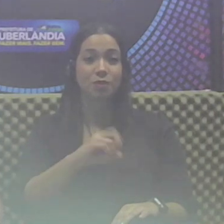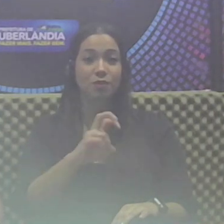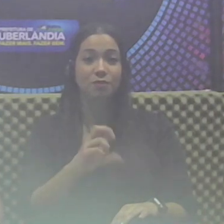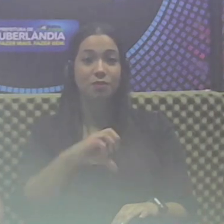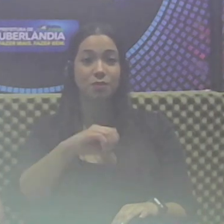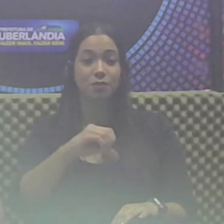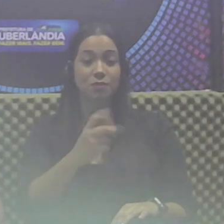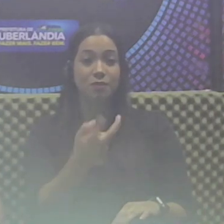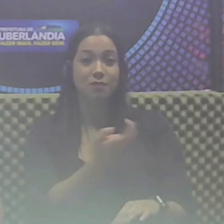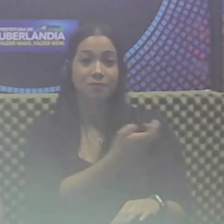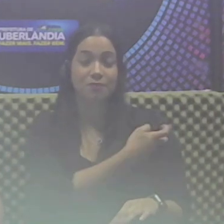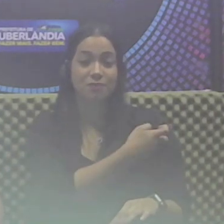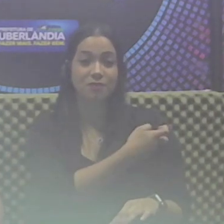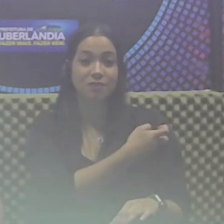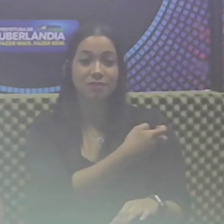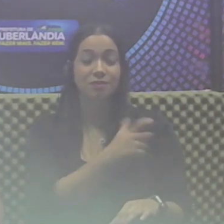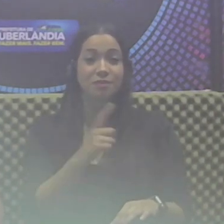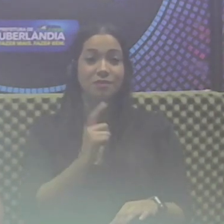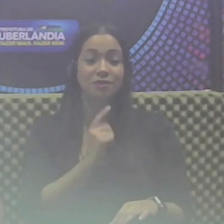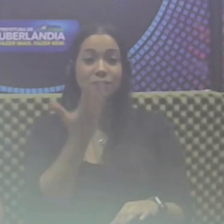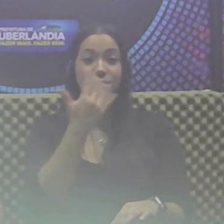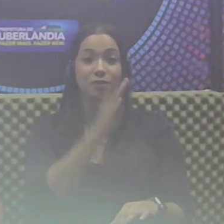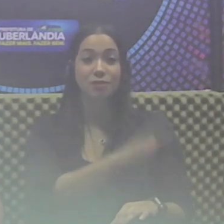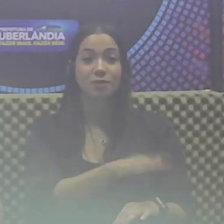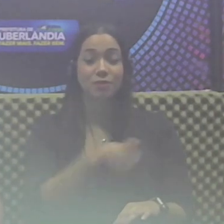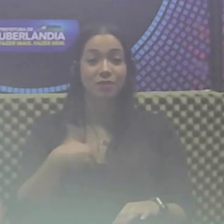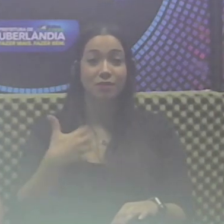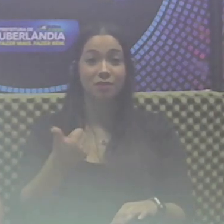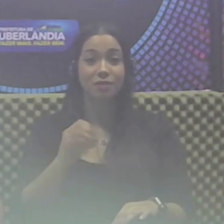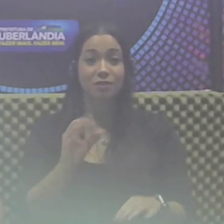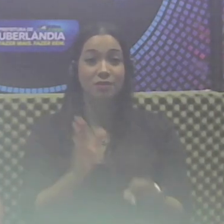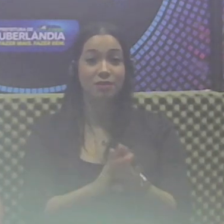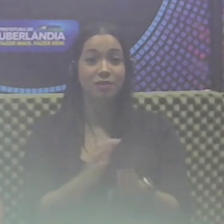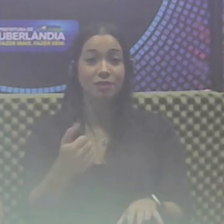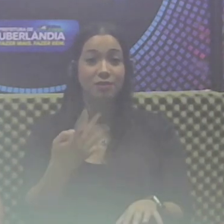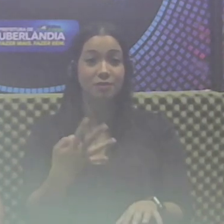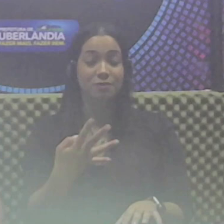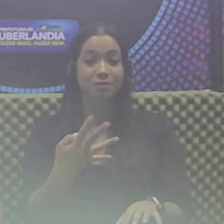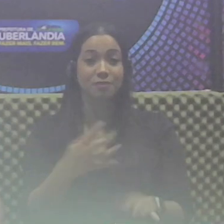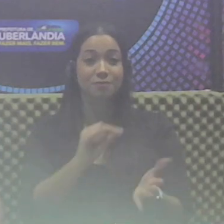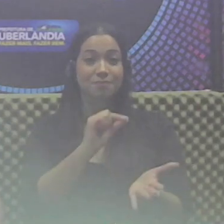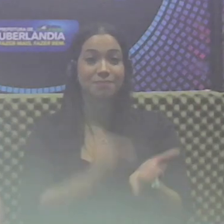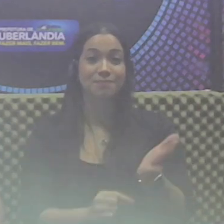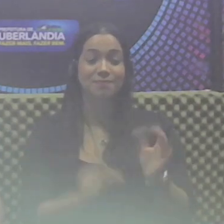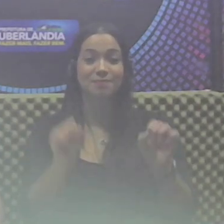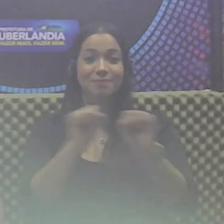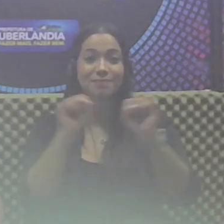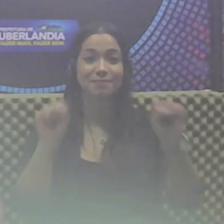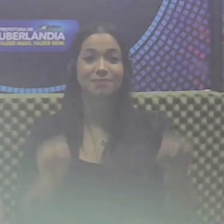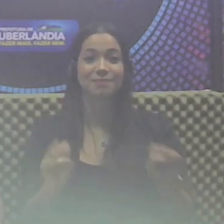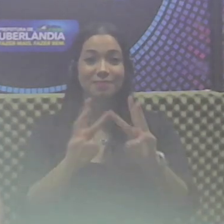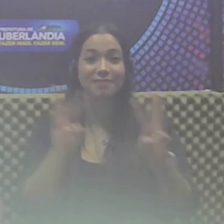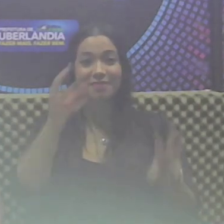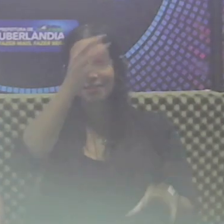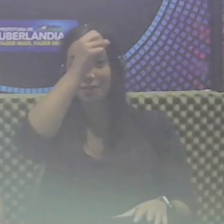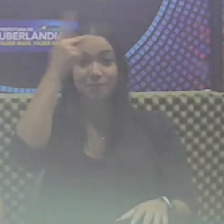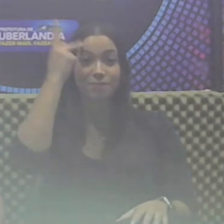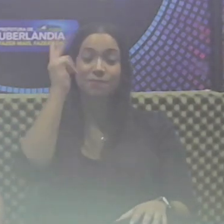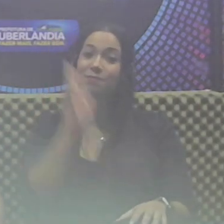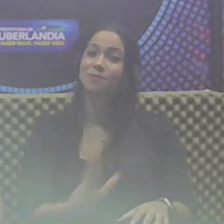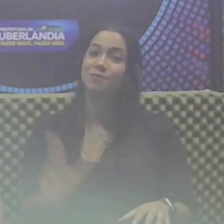2.959 doses aplicadas em crianças de 10 a 14 anos, cadastradas no sistema do portal da Prefeitura de